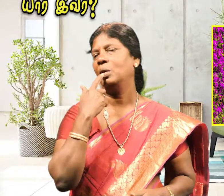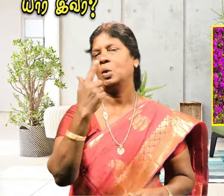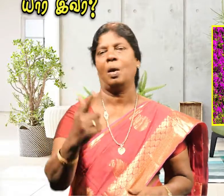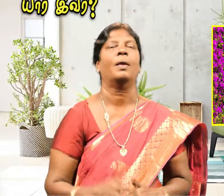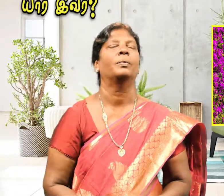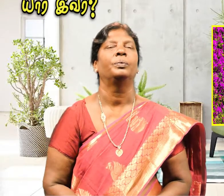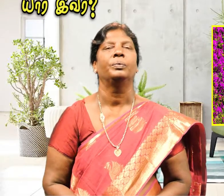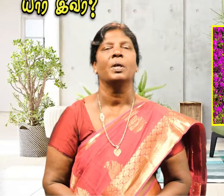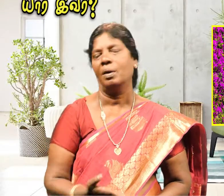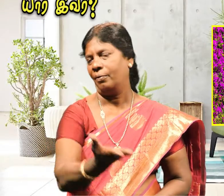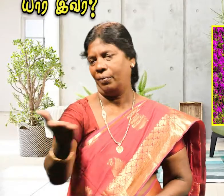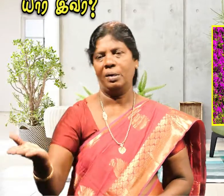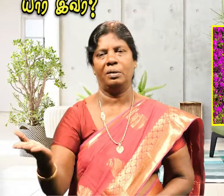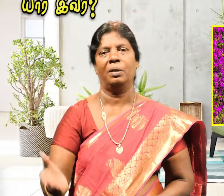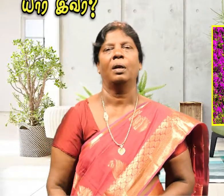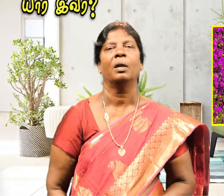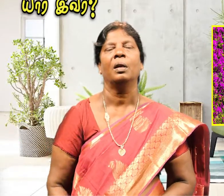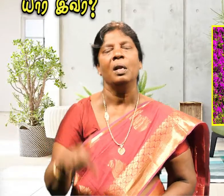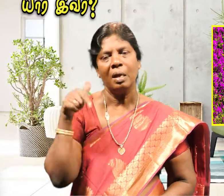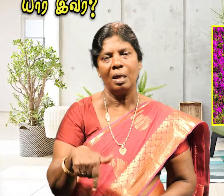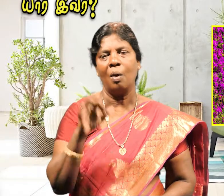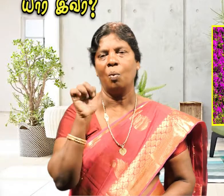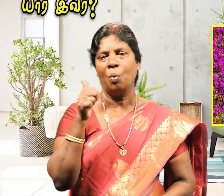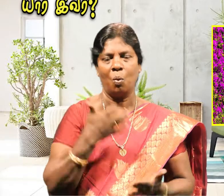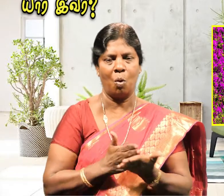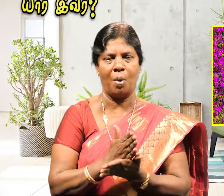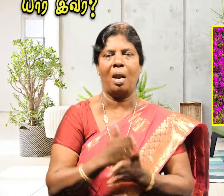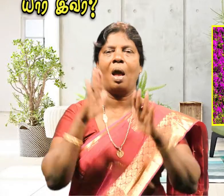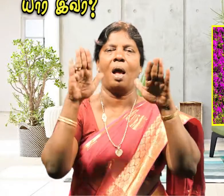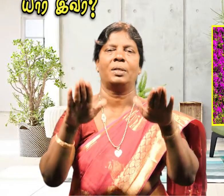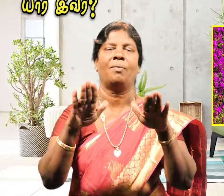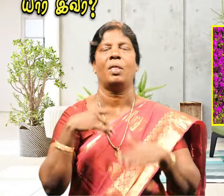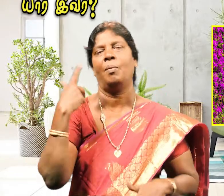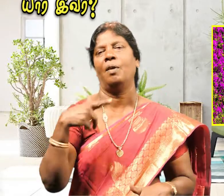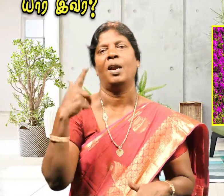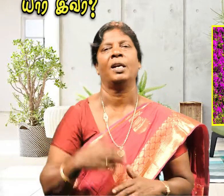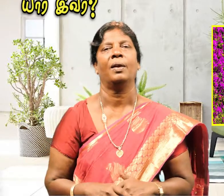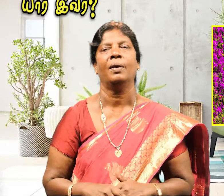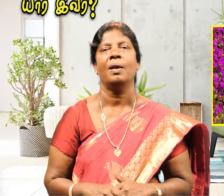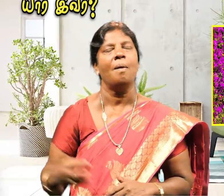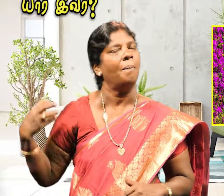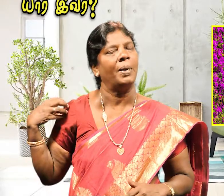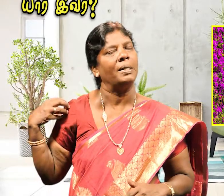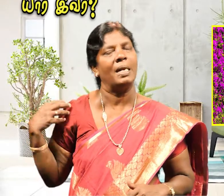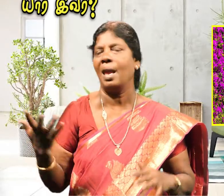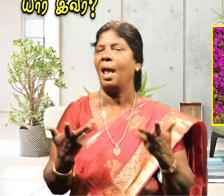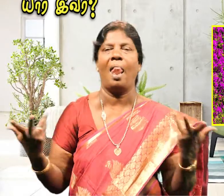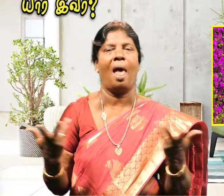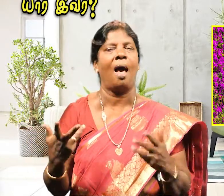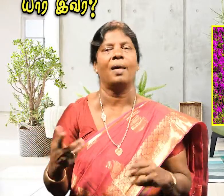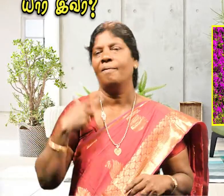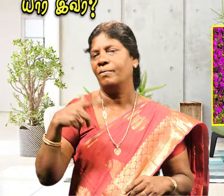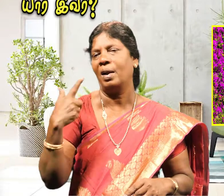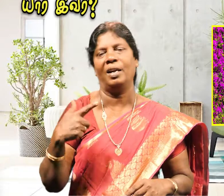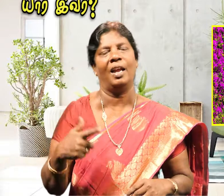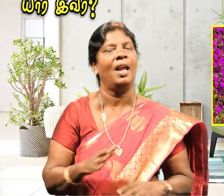பவுலடியார் சொல்கிறார். நண்பர்களே, இதுதான் உண்மையிலேயே ஆசீர்வாதமான வாழ்க்கை. பிரச்சனையே